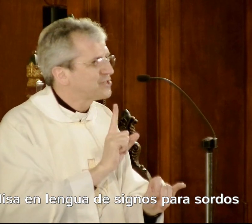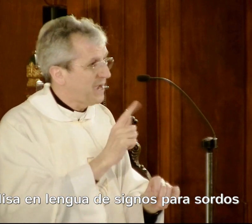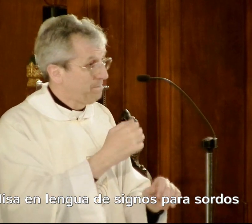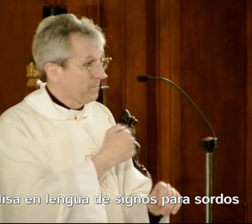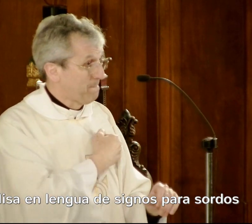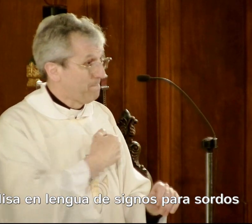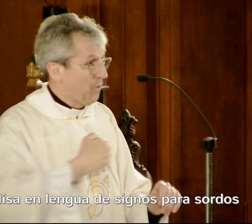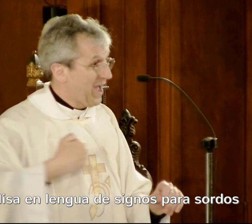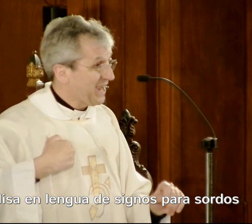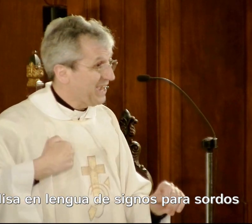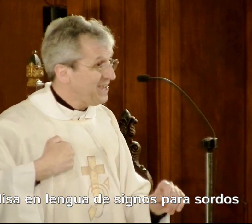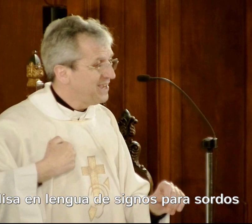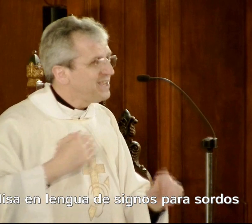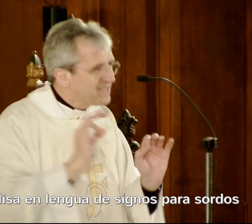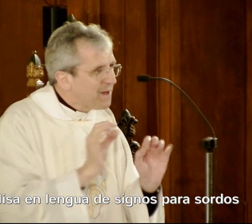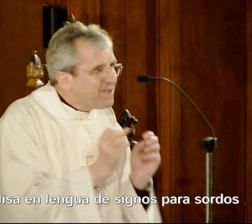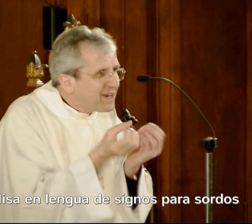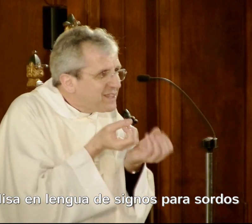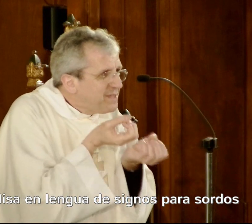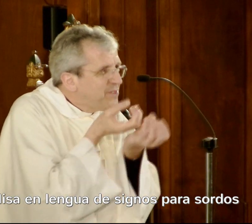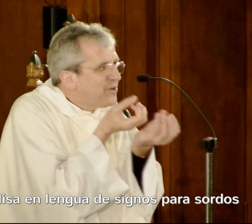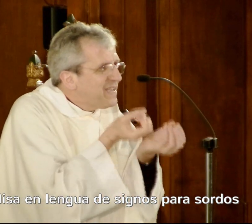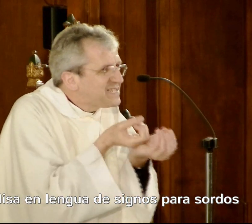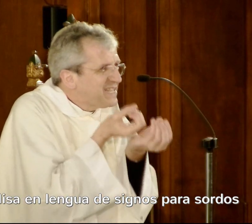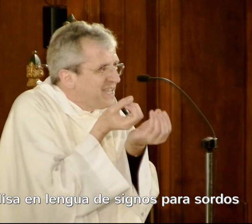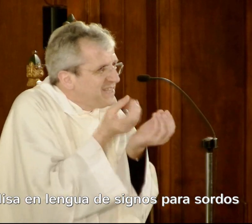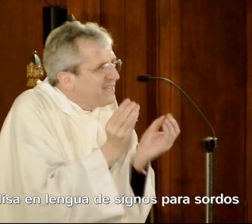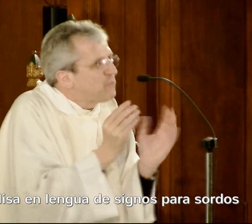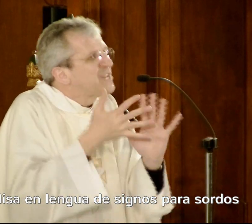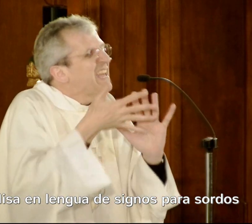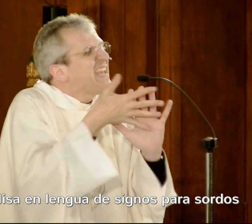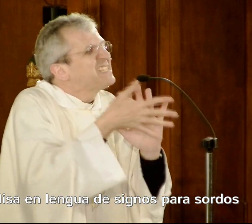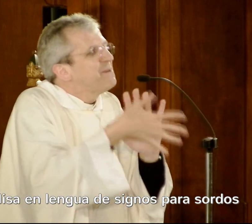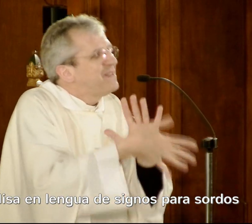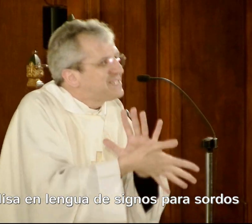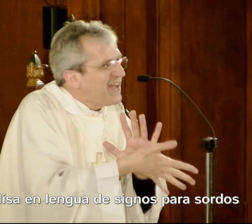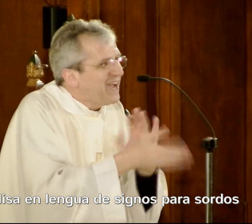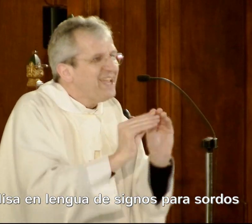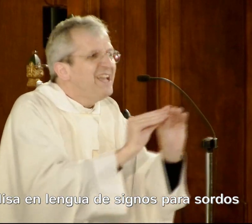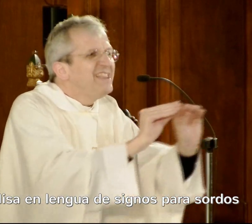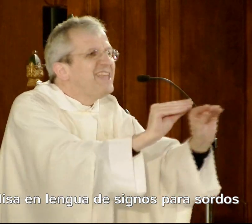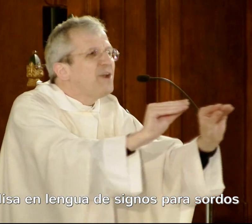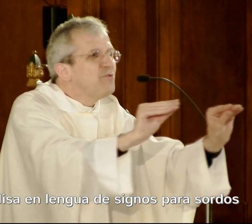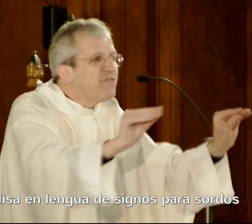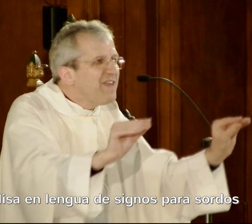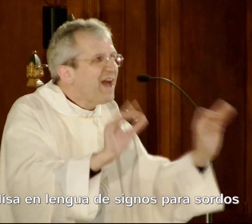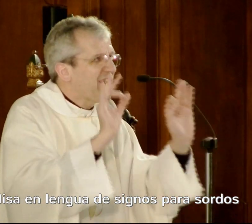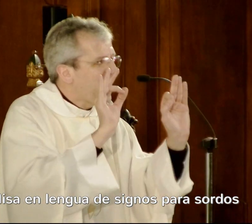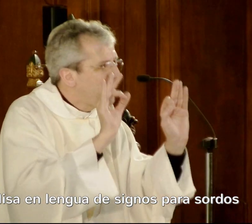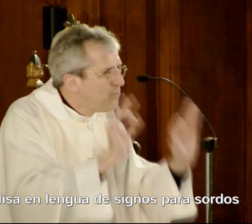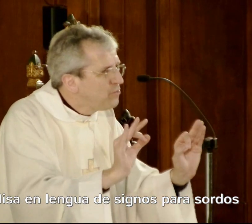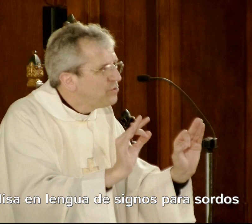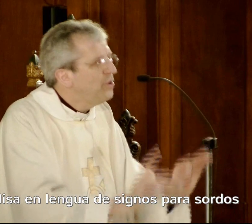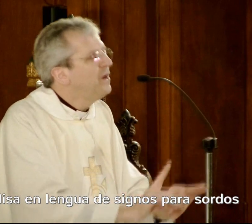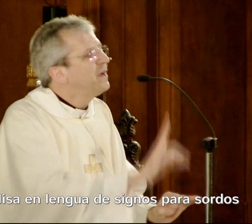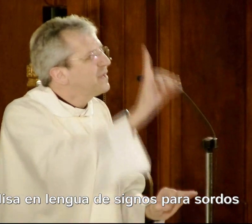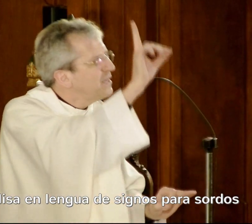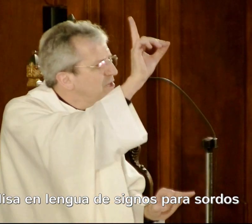religiosa polaca, que había recibido ese, digamos, ese mensaje de anunciar al mundo que